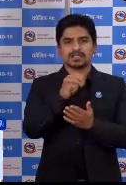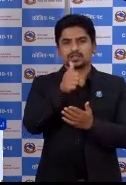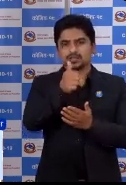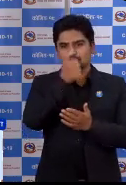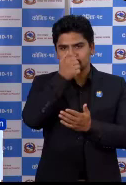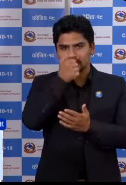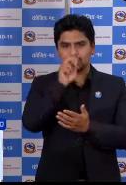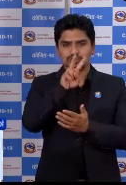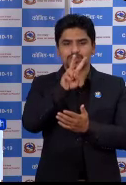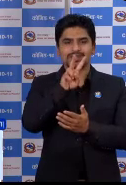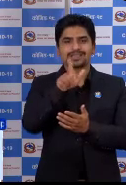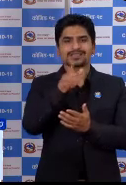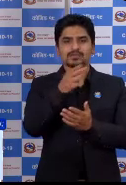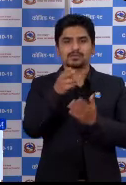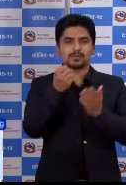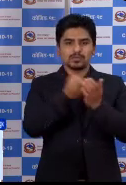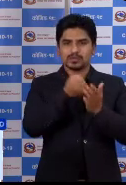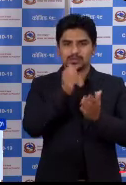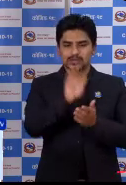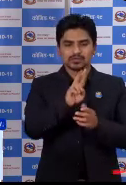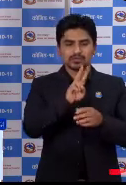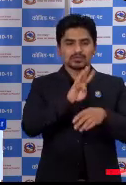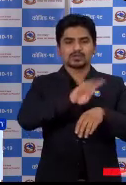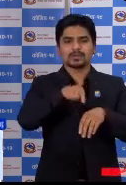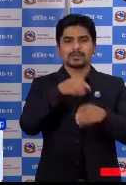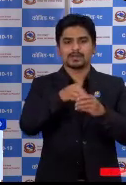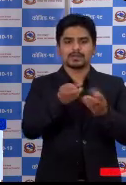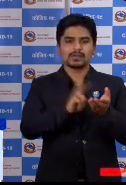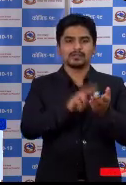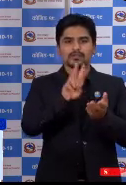59,627 पुगेको छ। गत 24 घण्टामा थप